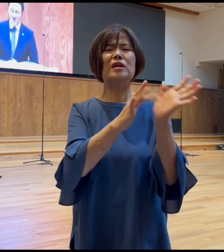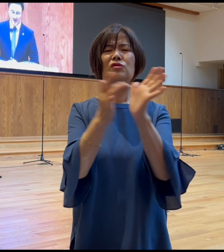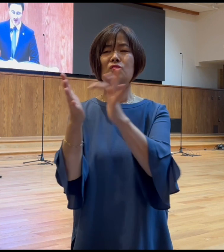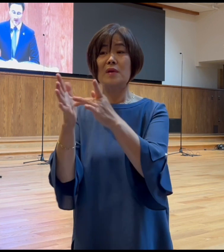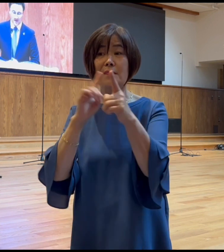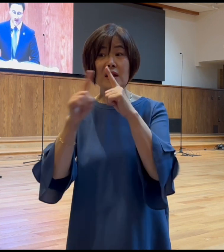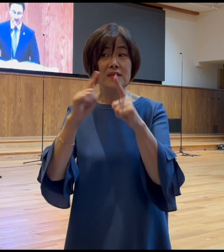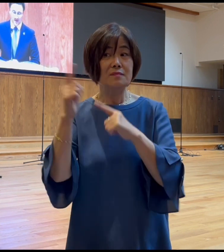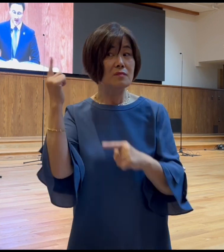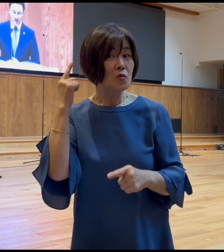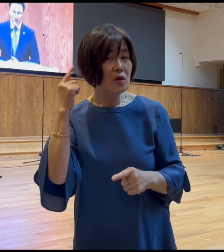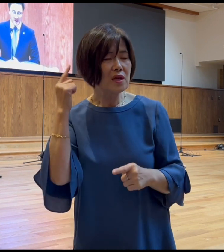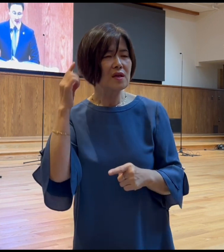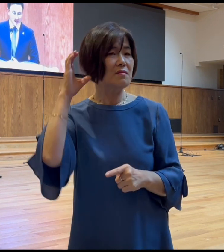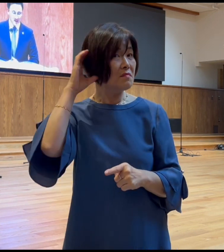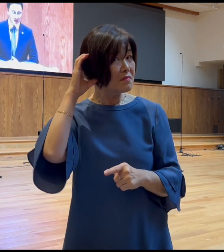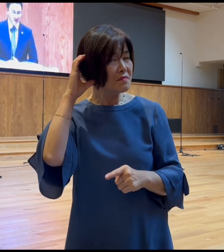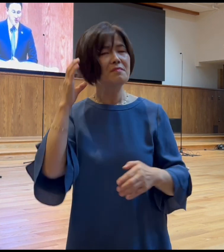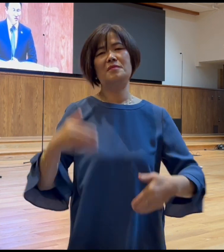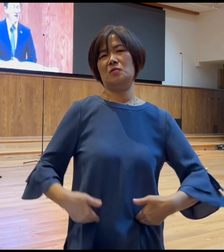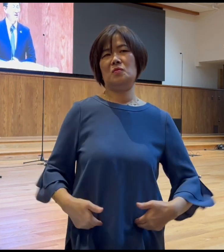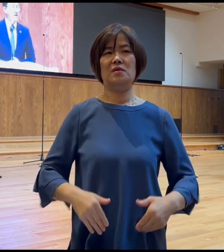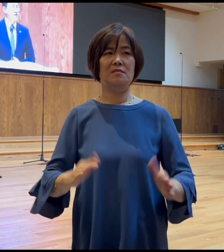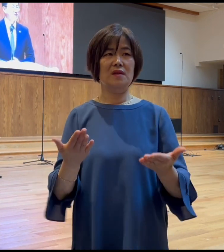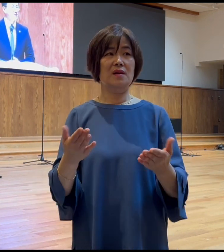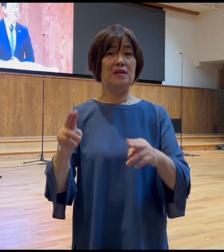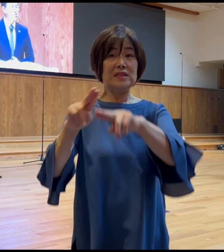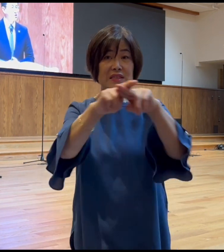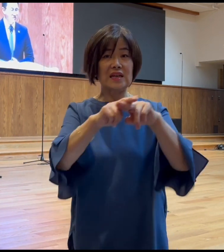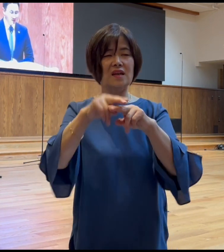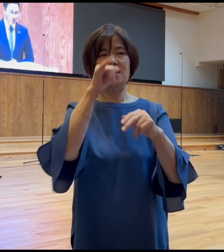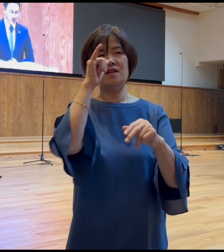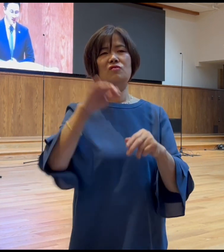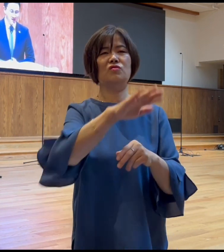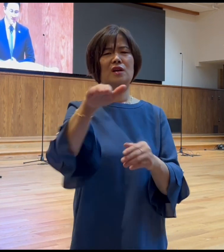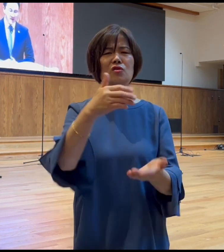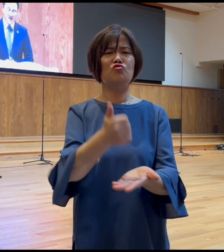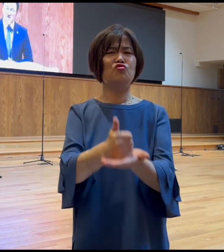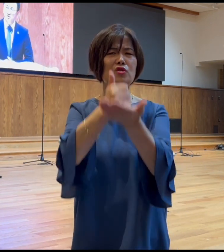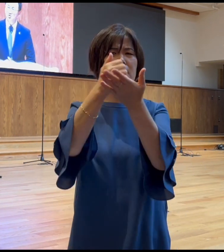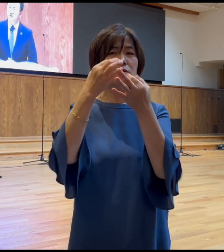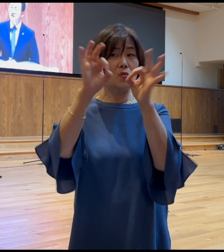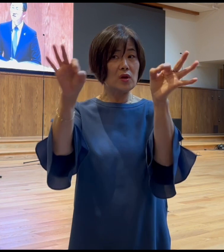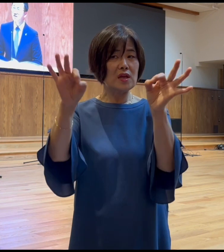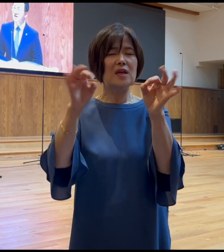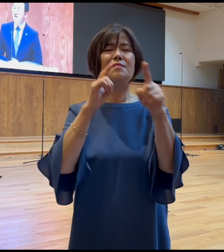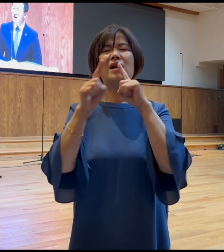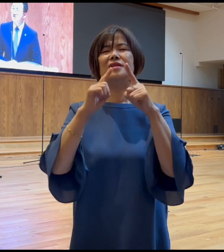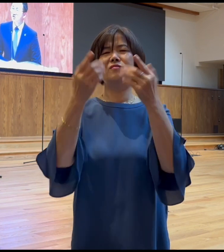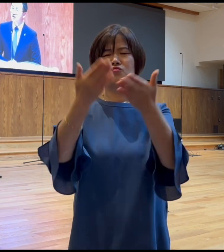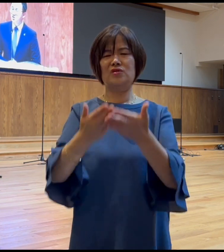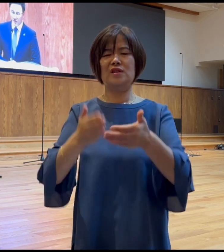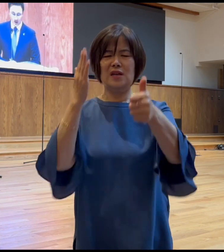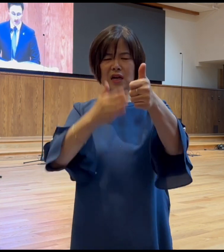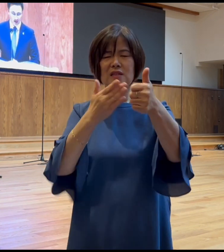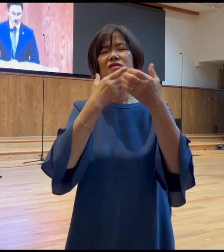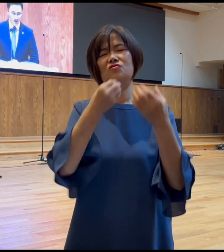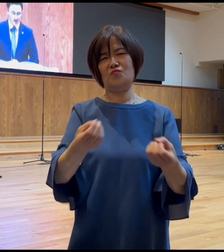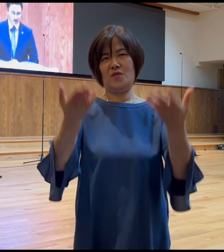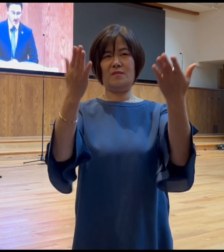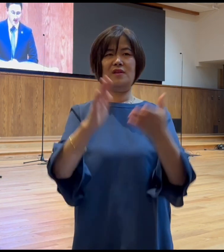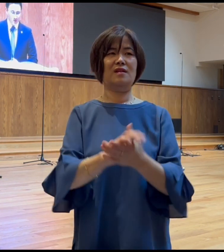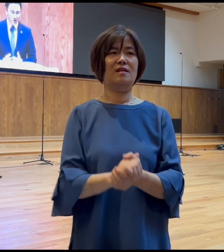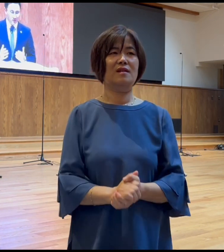필요한 것이죠. 오늘 이 자리에 있는 우리에게 주님의 소리, 말씀을 주시기를 간절히